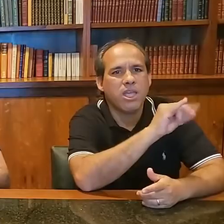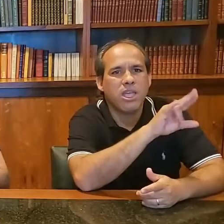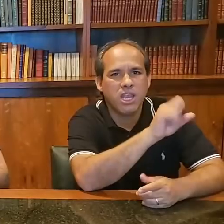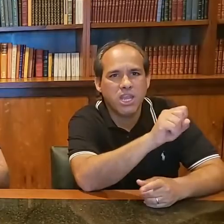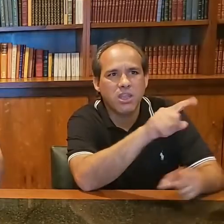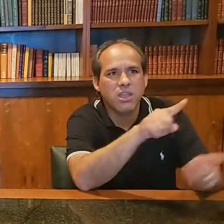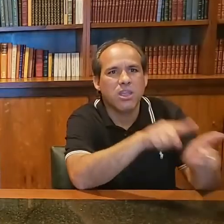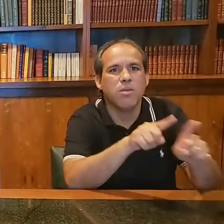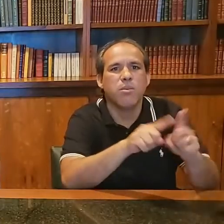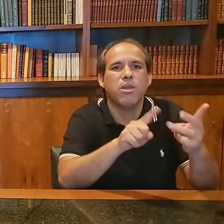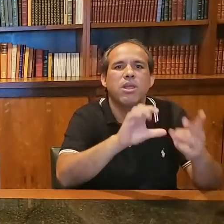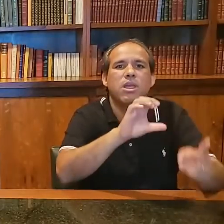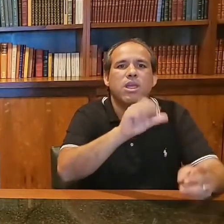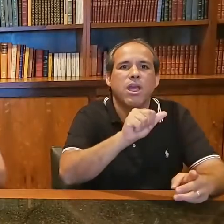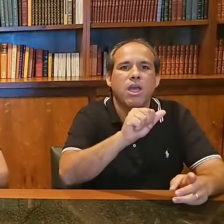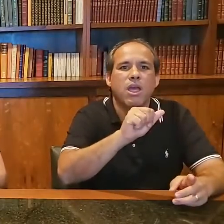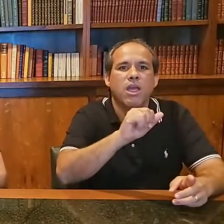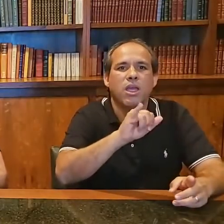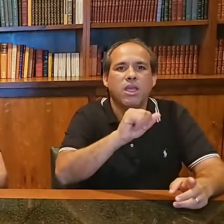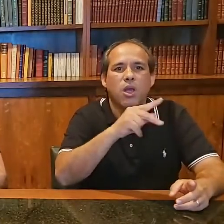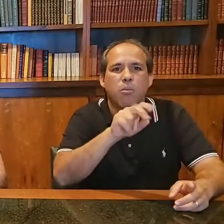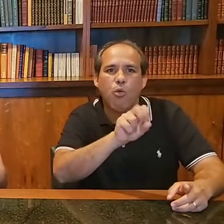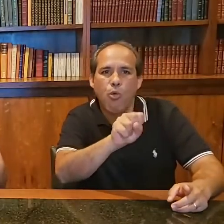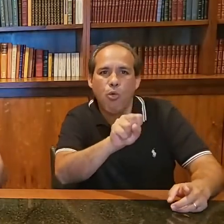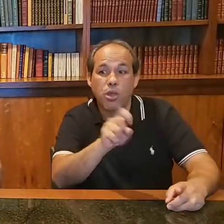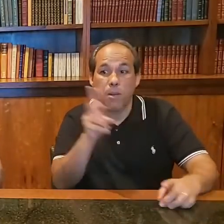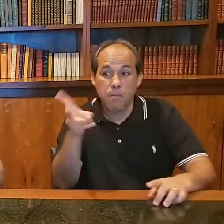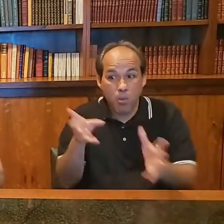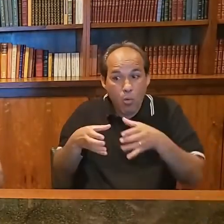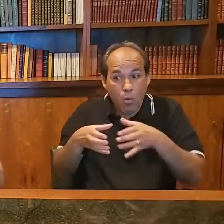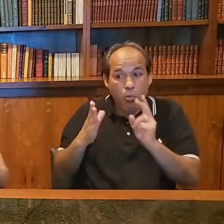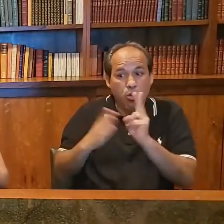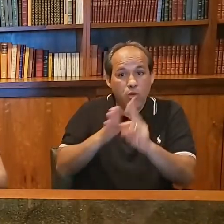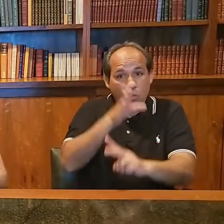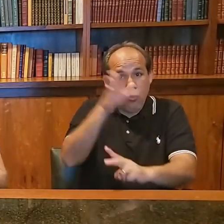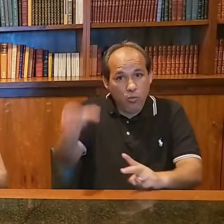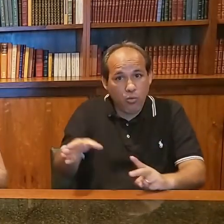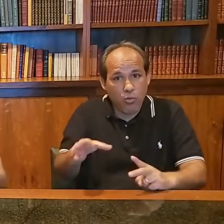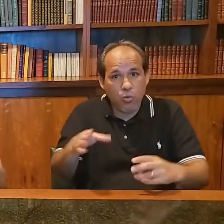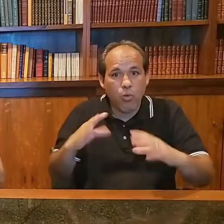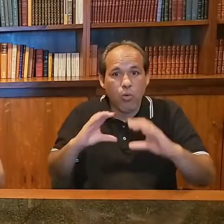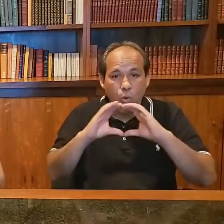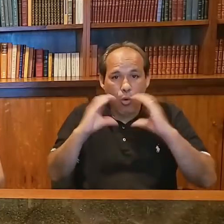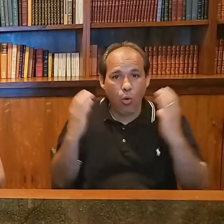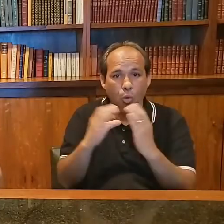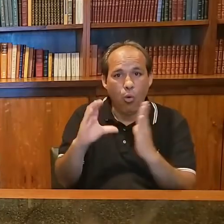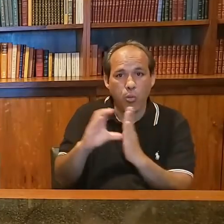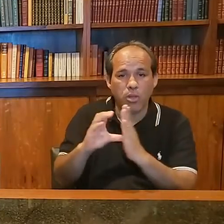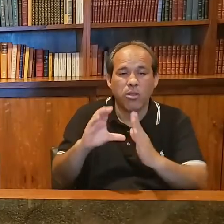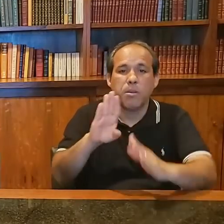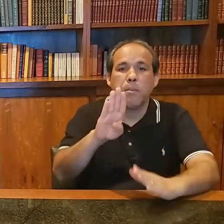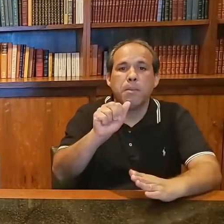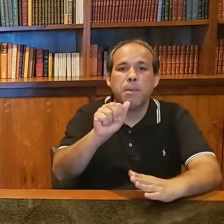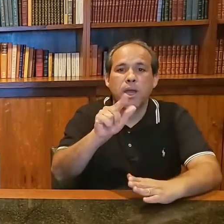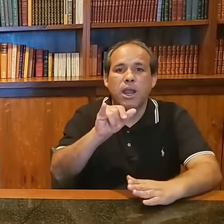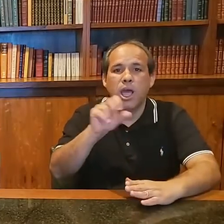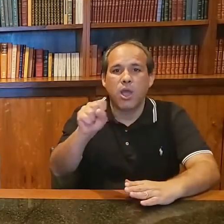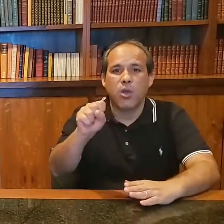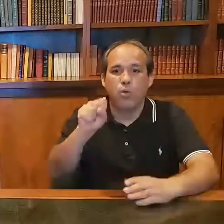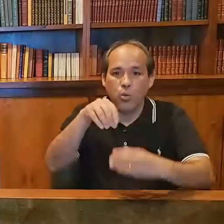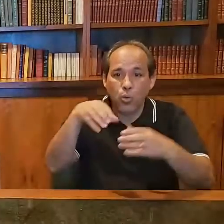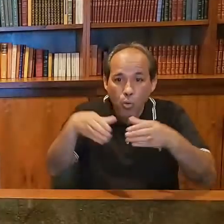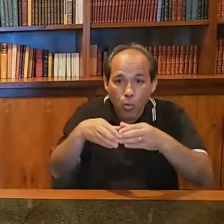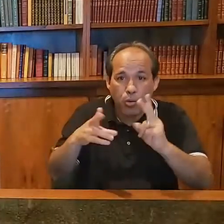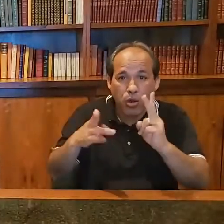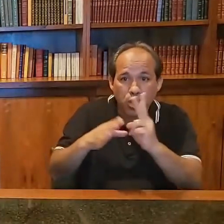também. E lá onde eu estive, aqui nos Tucanos, né, que era a comunidade Balaios, eles querem que seja, já sabem,